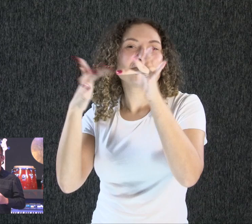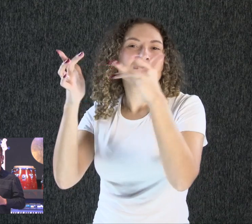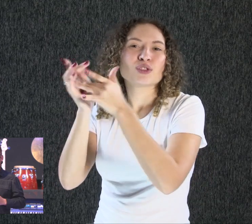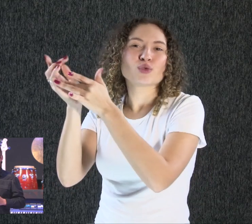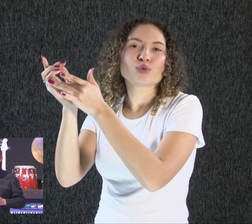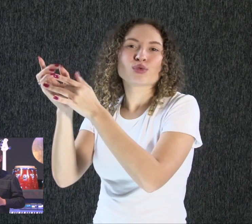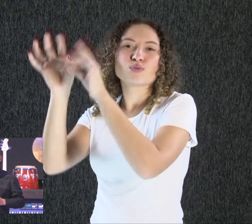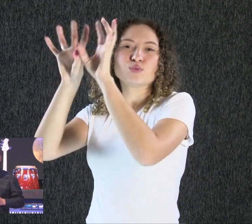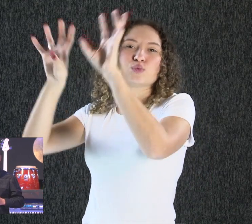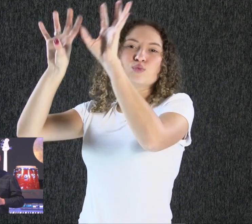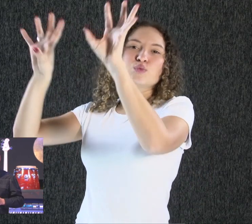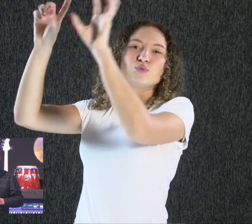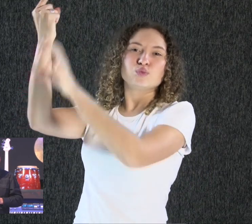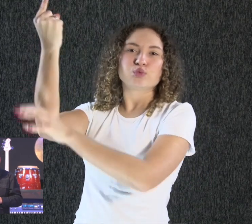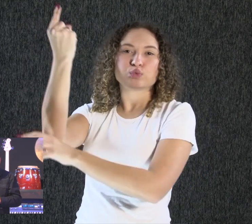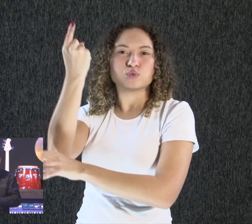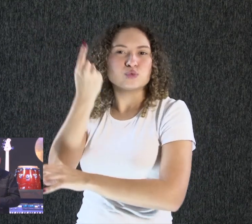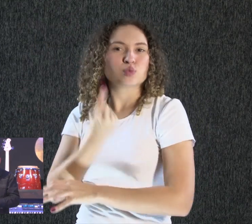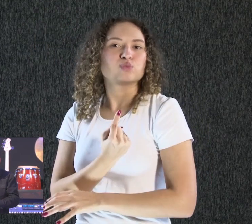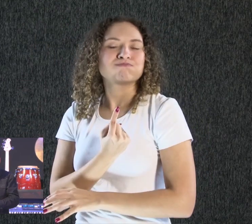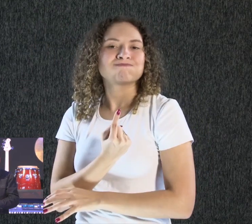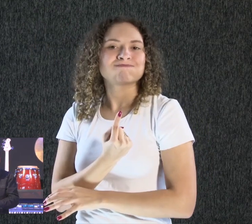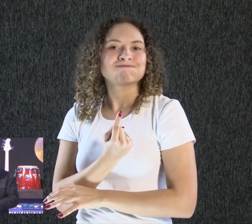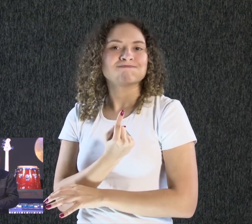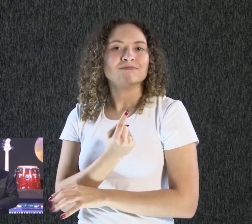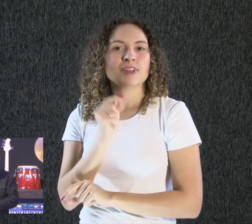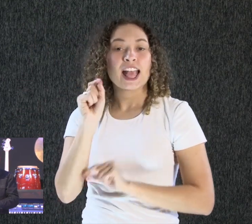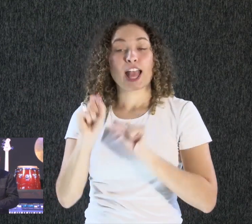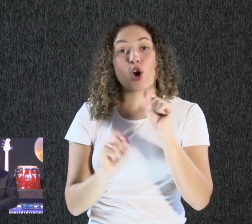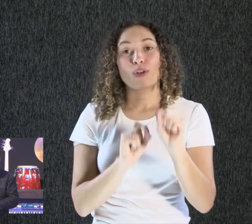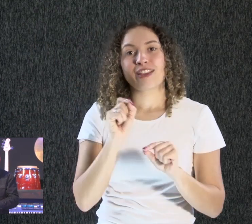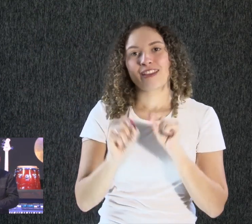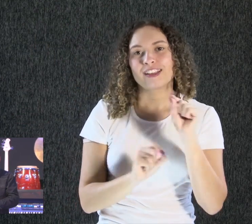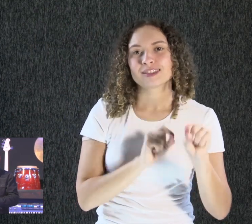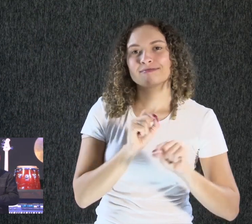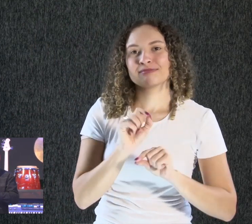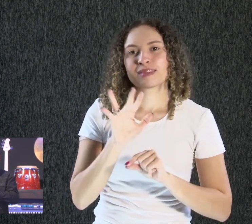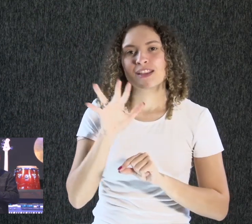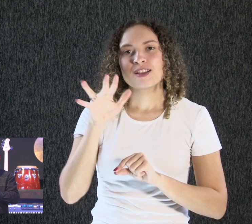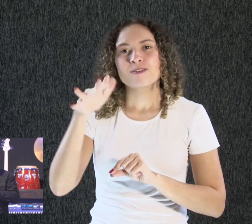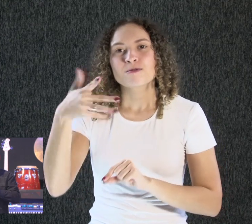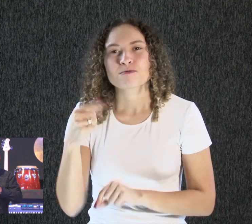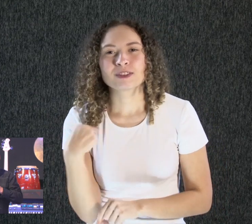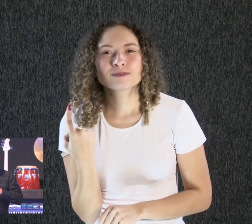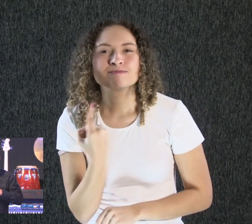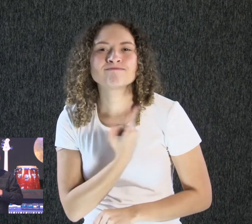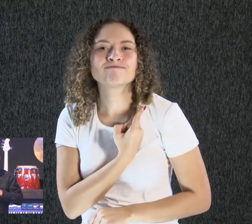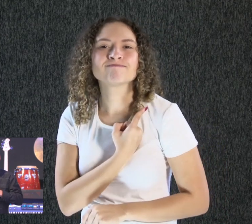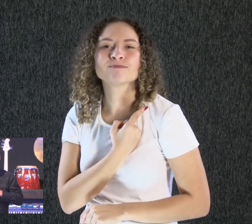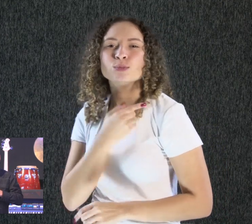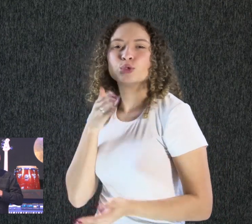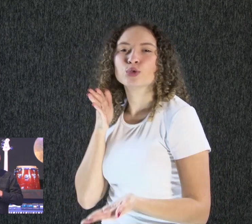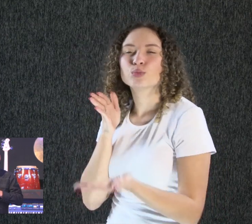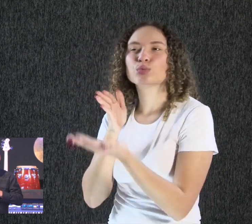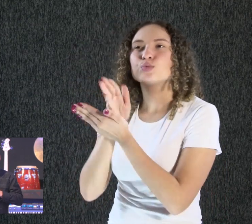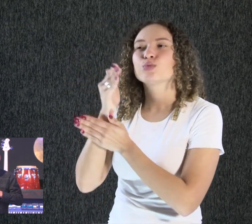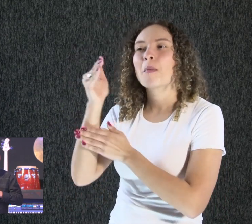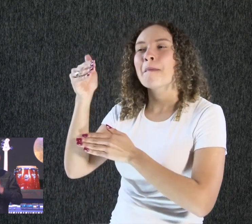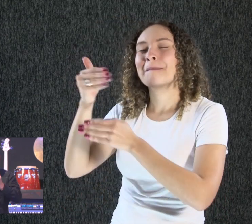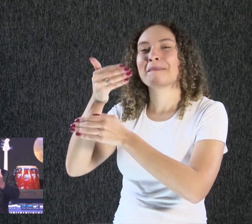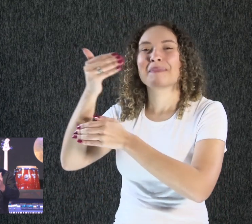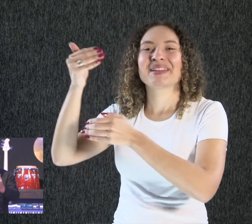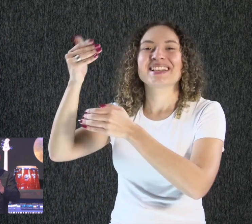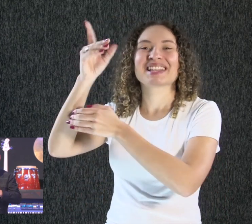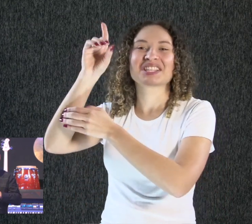da volta do Senhor, a única coisa que pode nos dar segurança é quando a gente vai